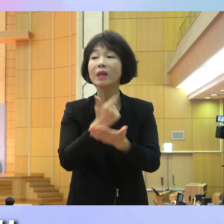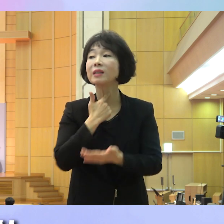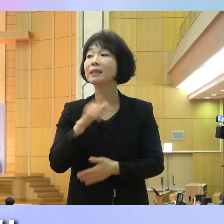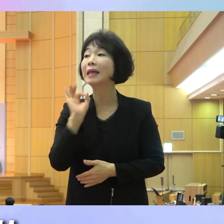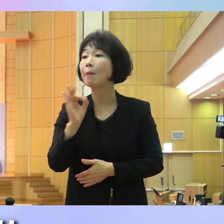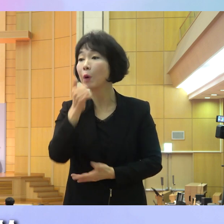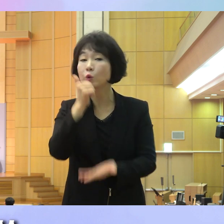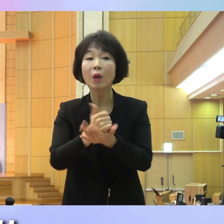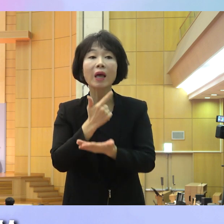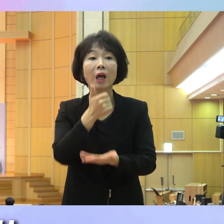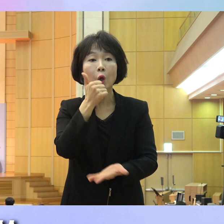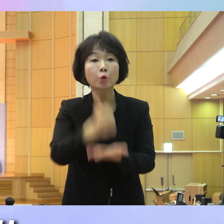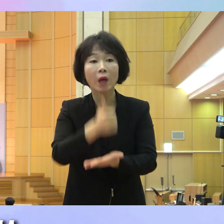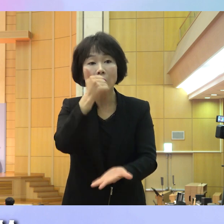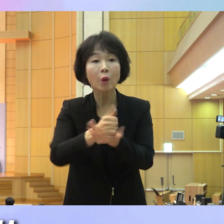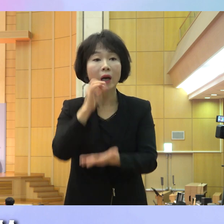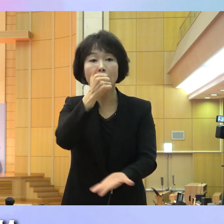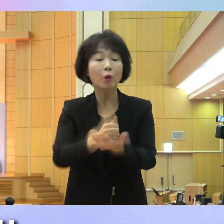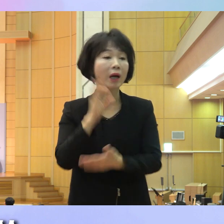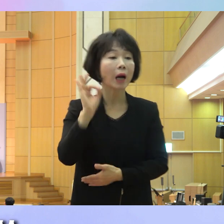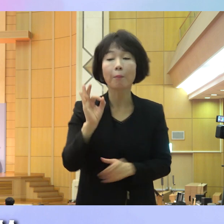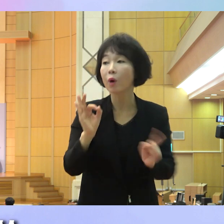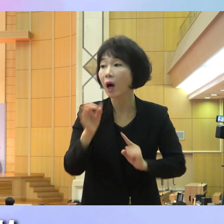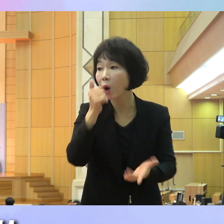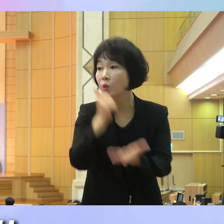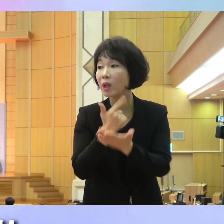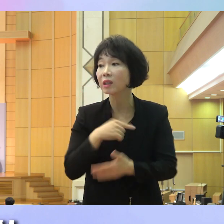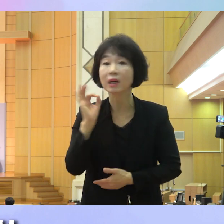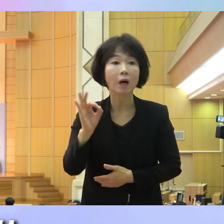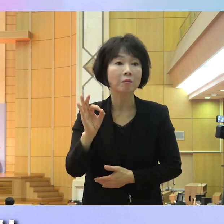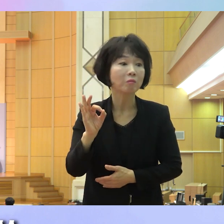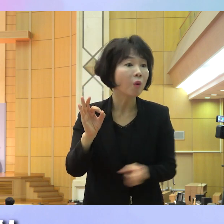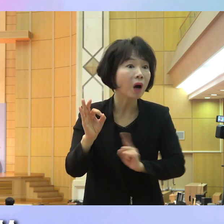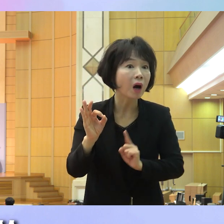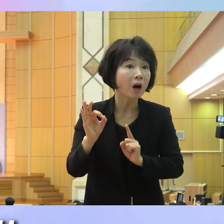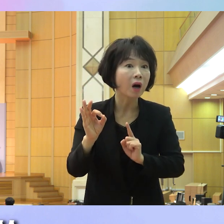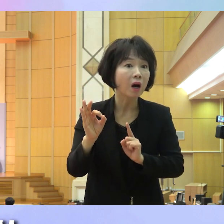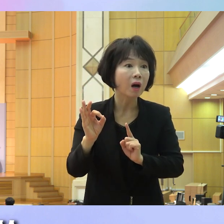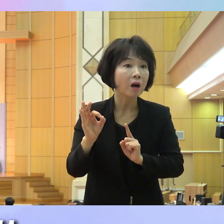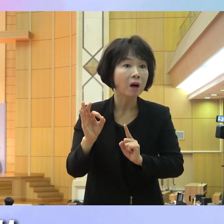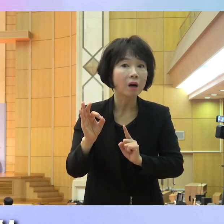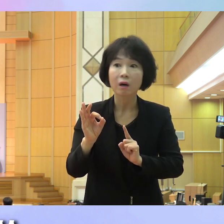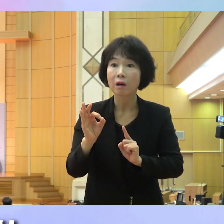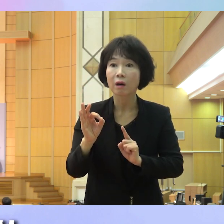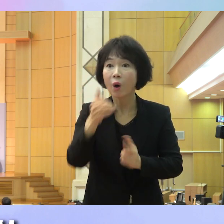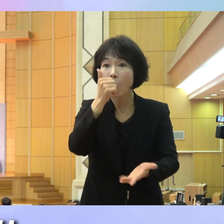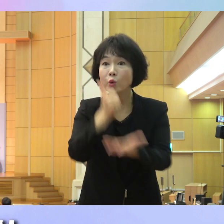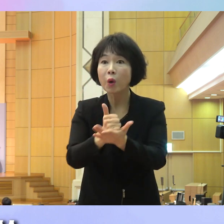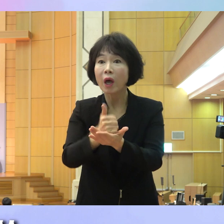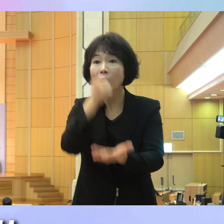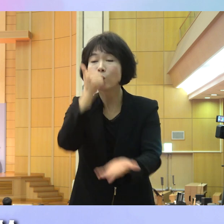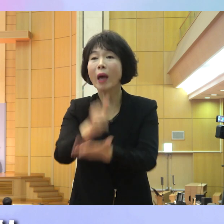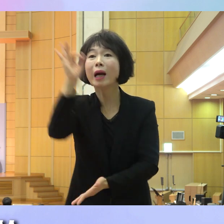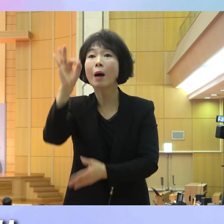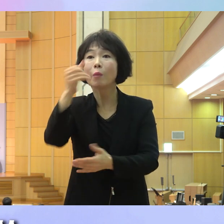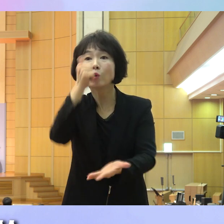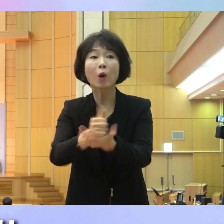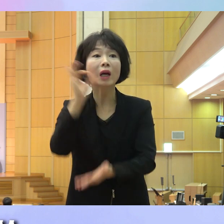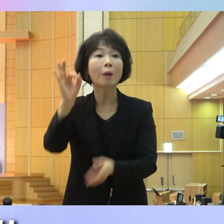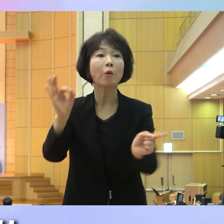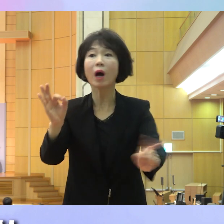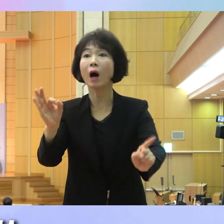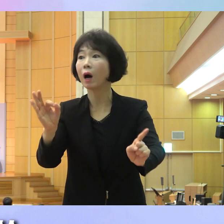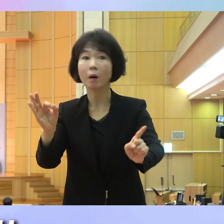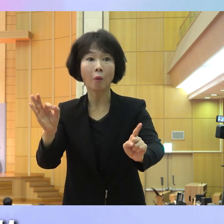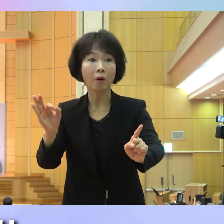죄의 싹은 사망이라고 하는 이 사망은 영이 죽는다는 걸 말씀하고 있는 것입니다. 육체가 죽는 건 죄사라고 하는